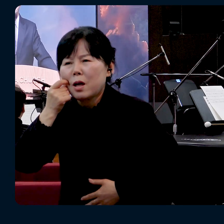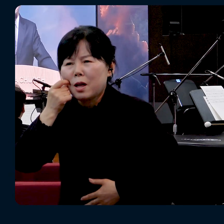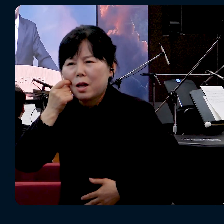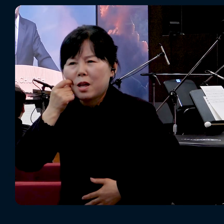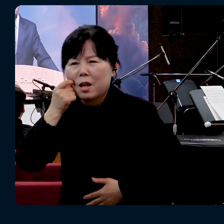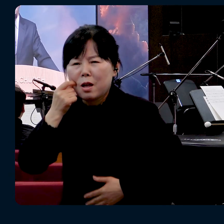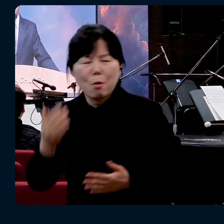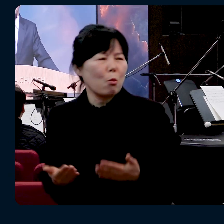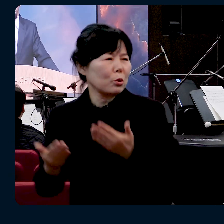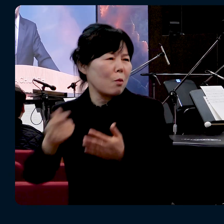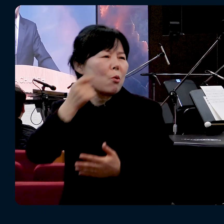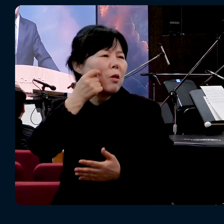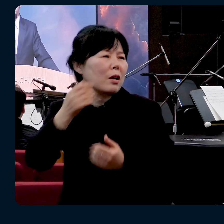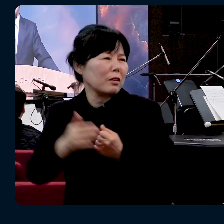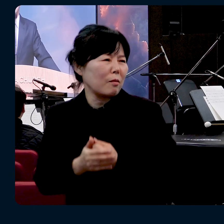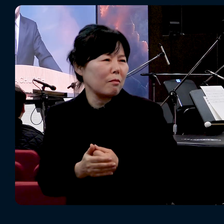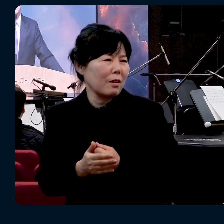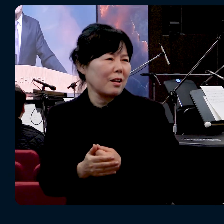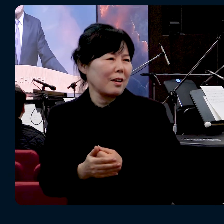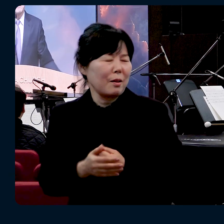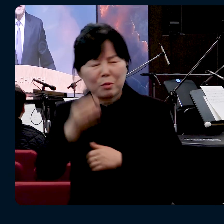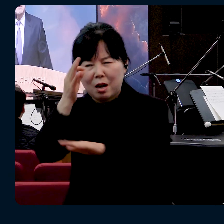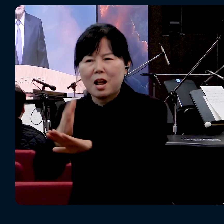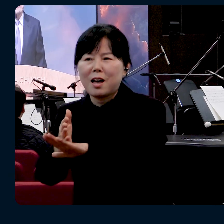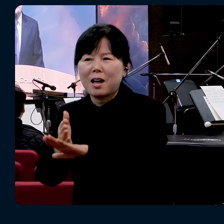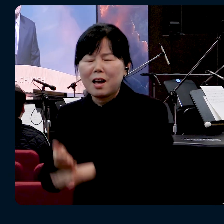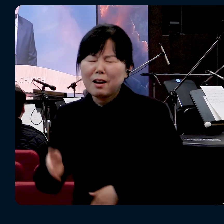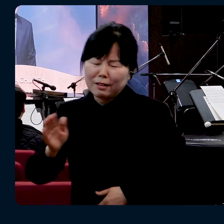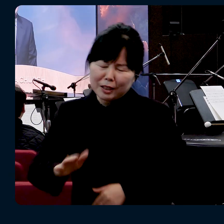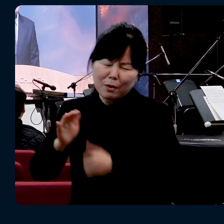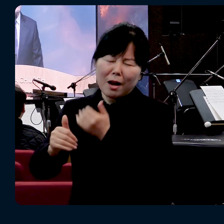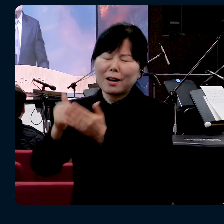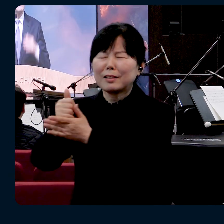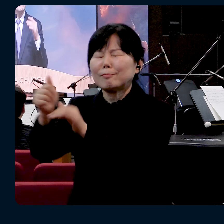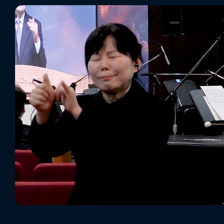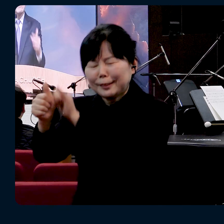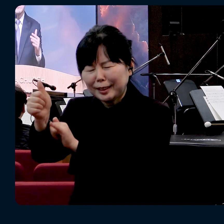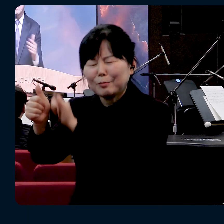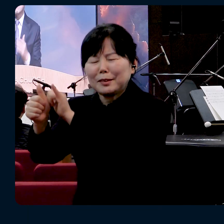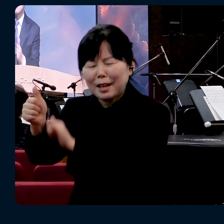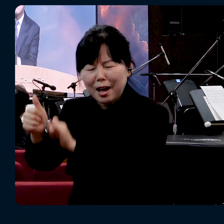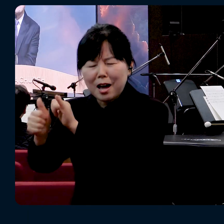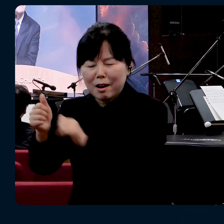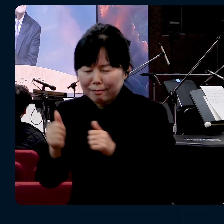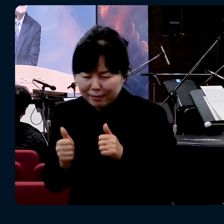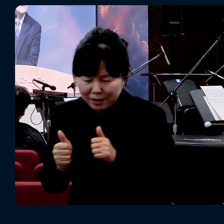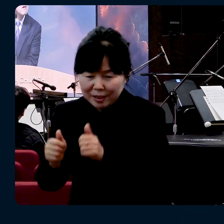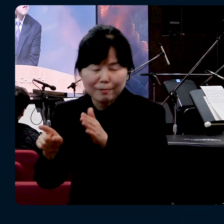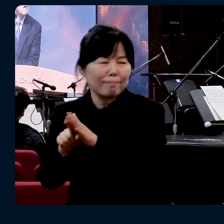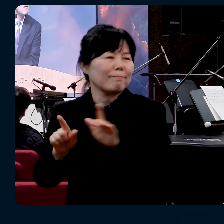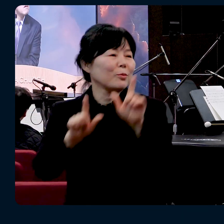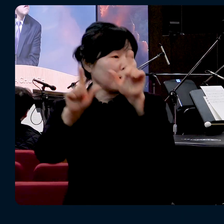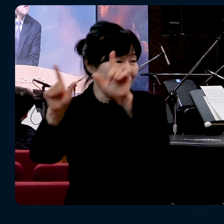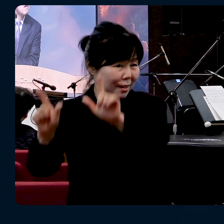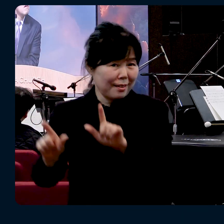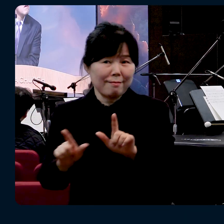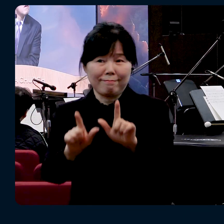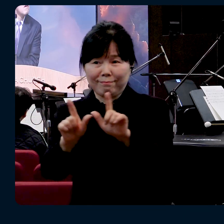못하고, 하지만 하나님, 제가 정말 하나님 섬깁니다. 그러고서 그렇게 살았다는